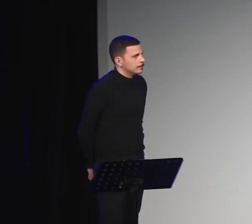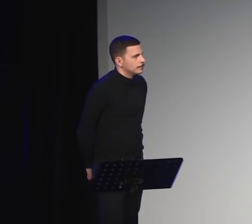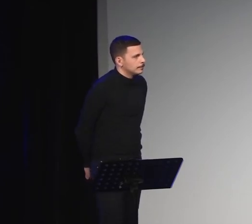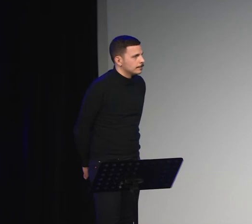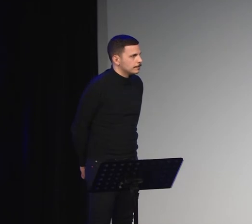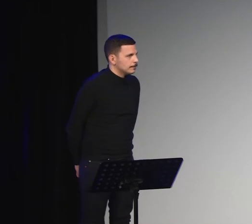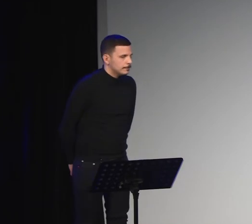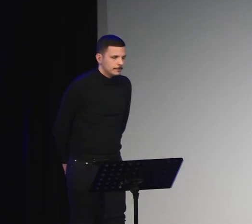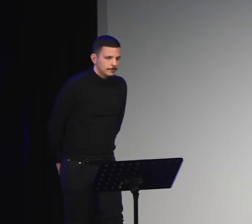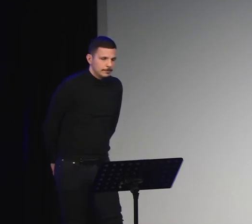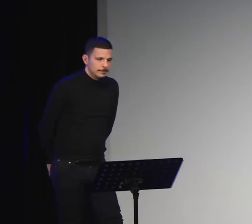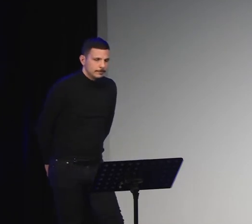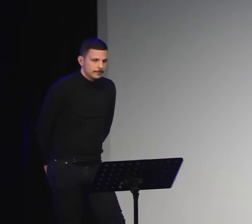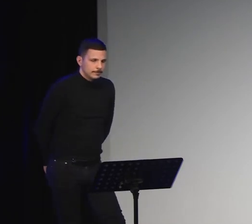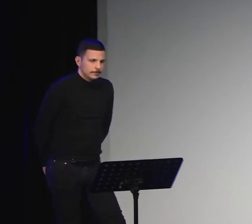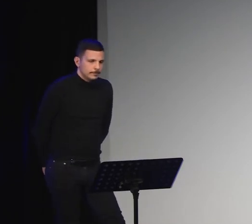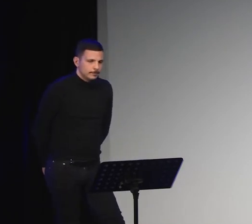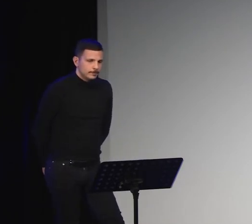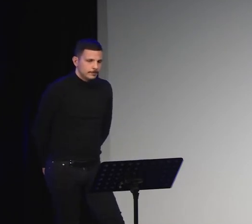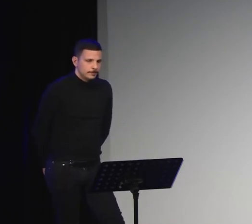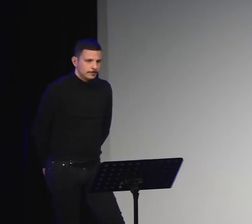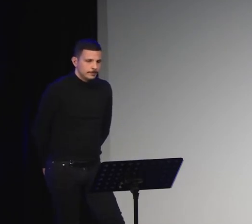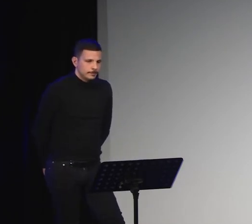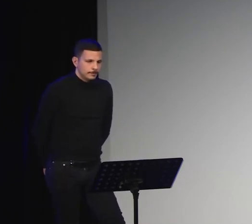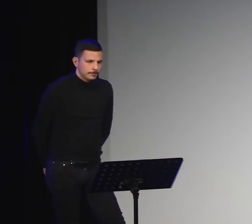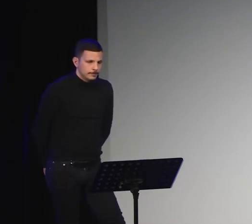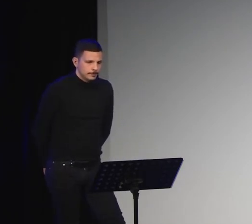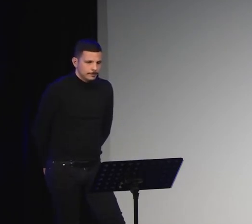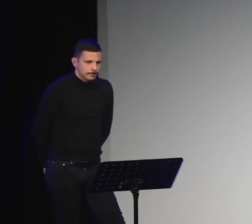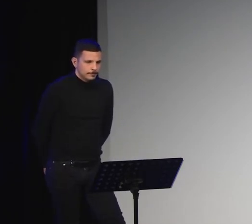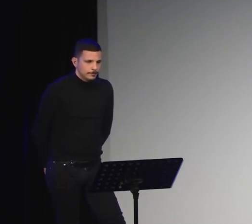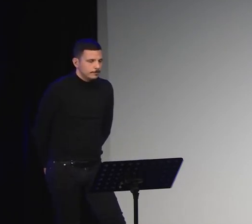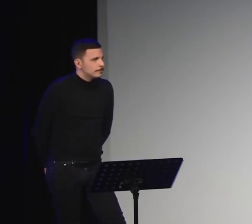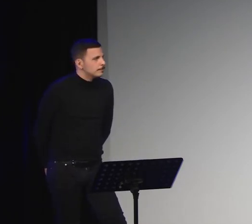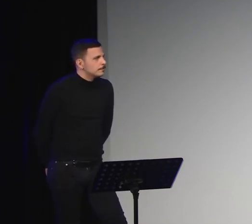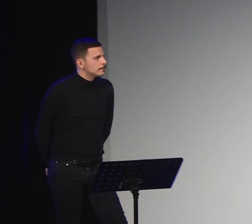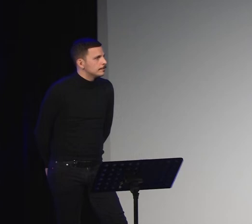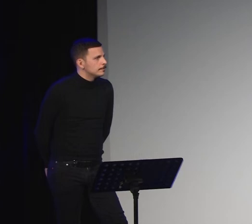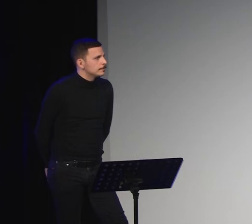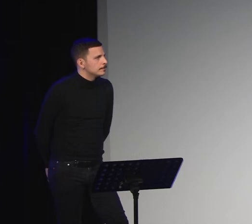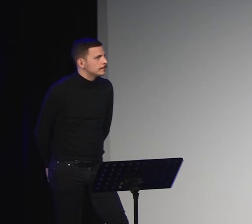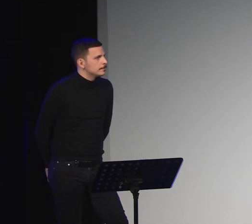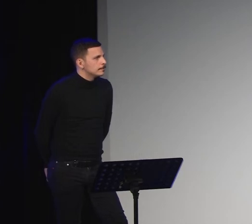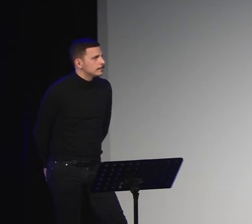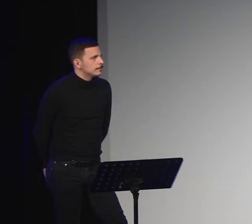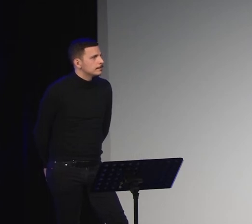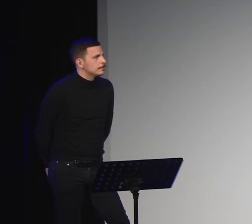visage tendu comme un masque sur lui pour se sentir. Il murmura : les muscles,